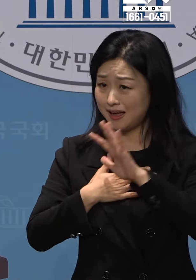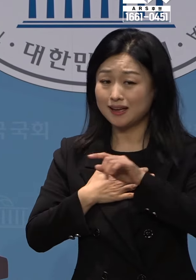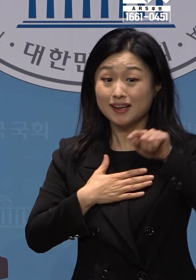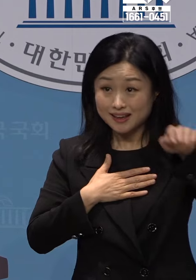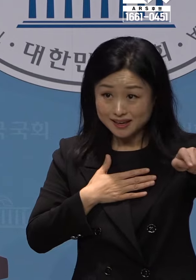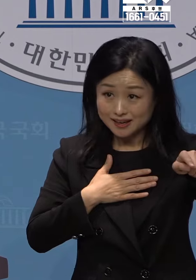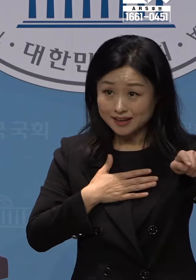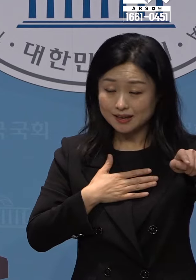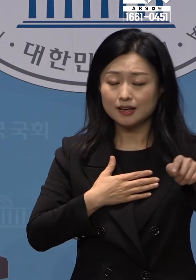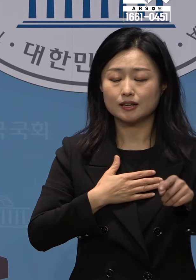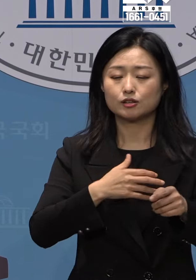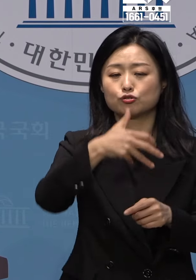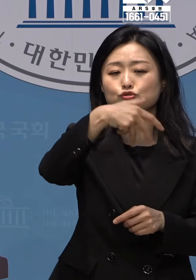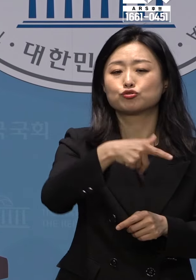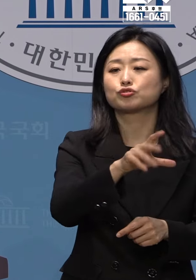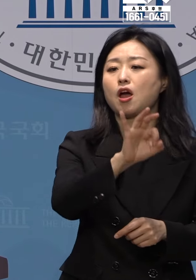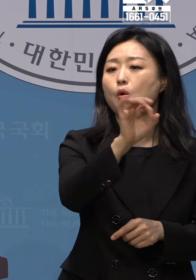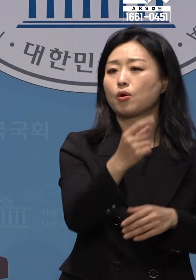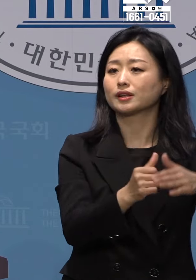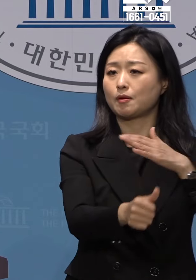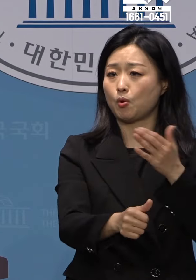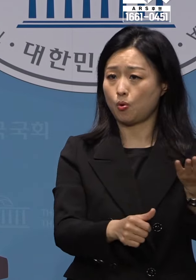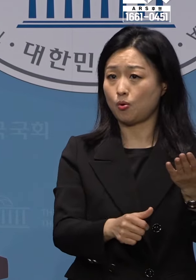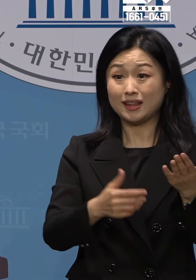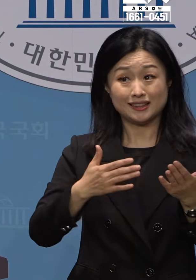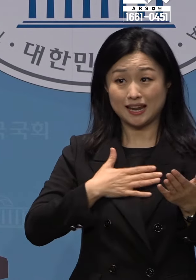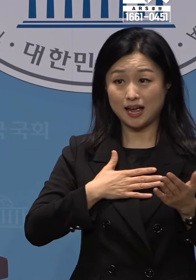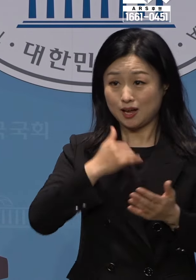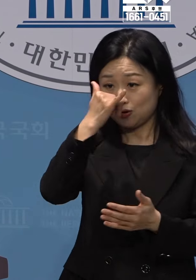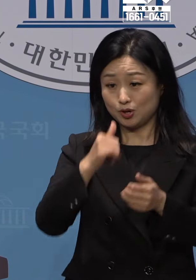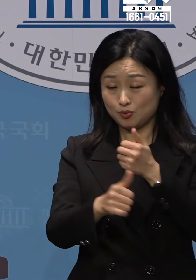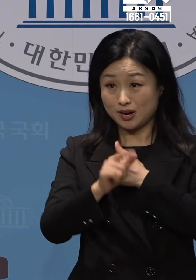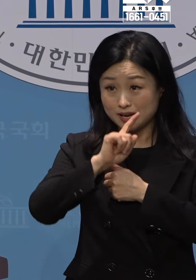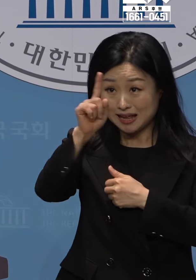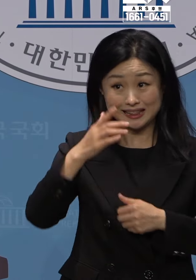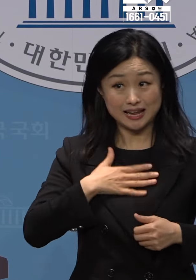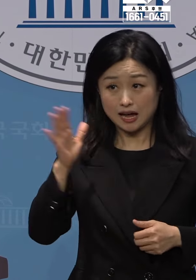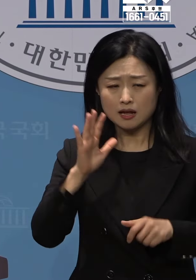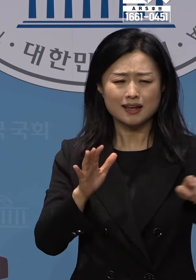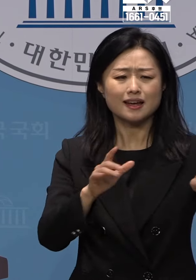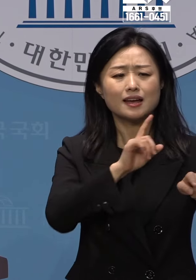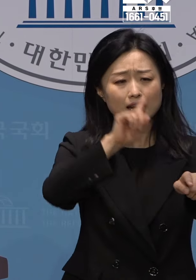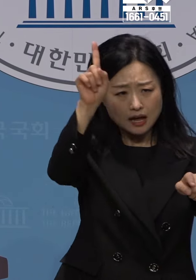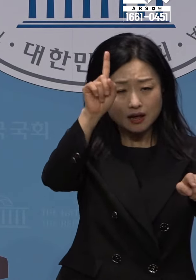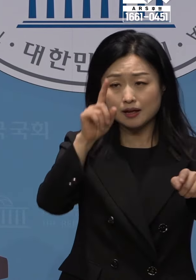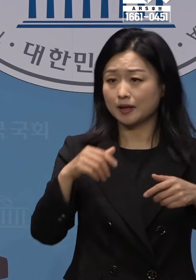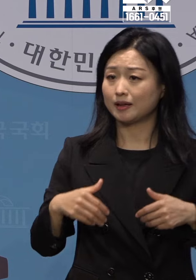원내대표입니다. 윤리위에 제소돼야 할 사람도 제가 아닌 추경호 원내대표입니다.